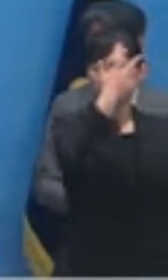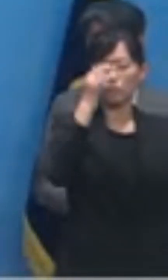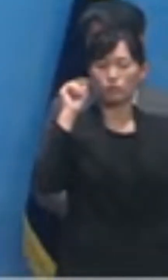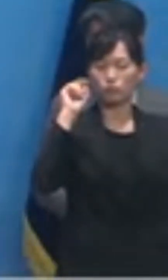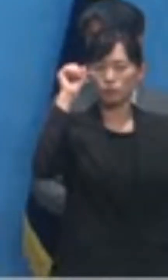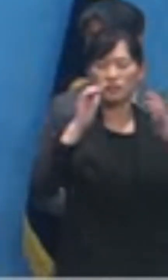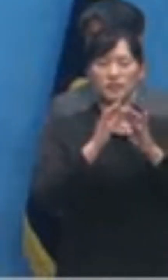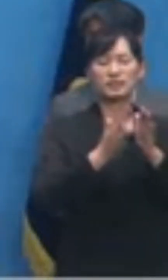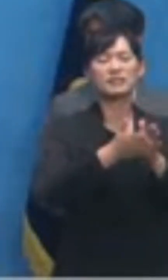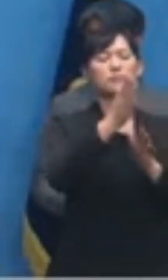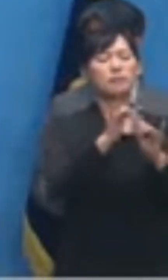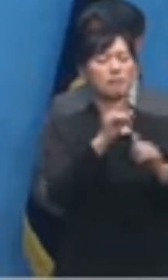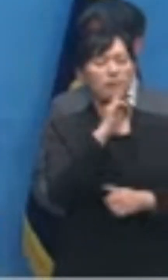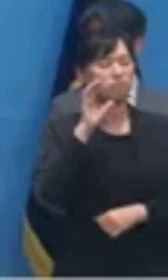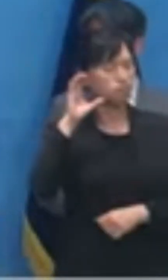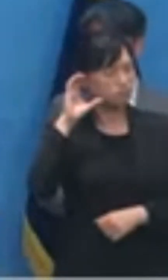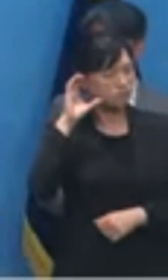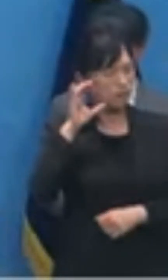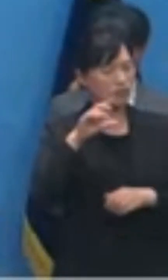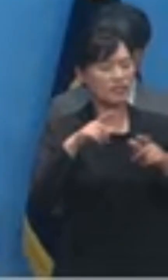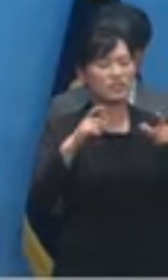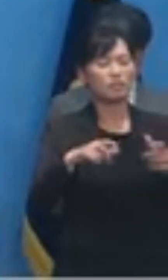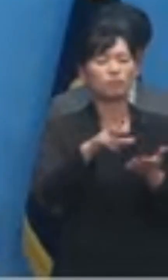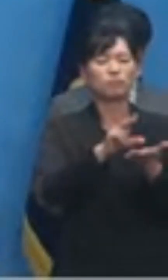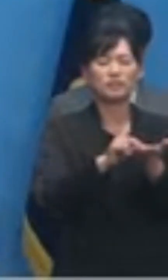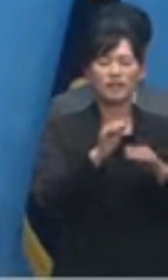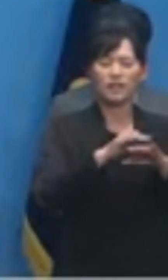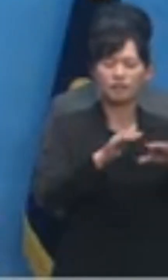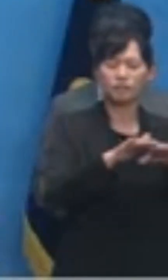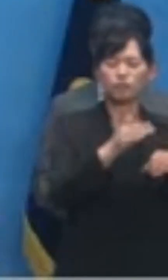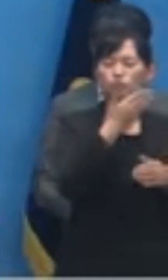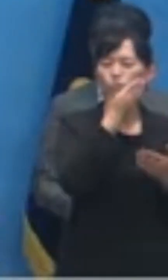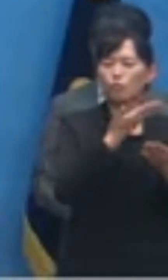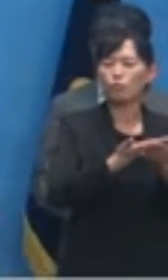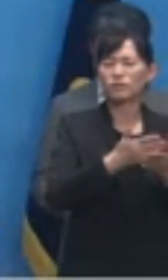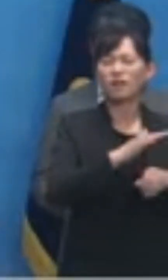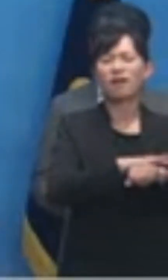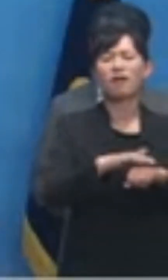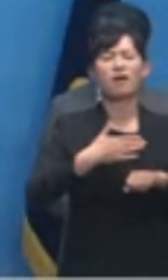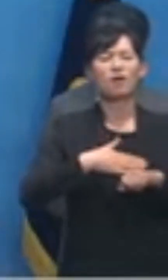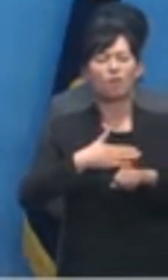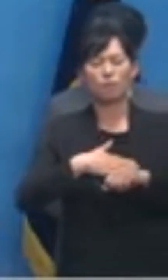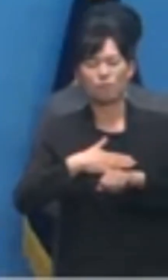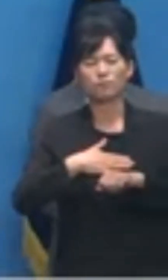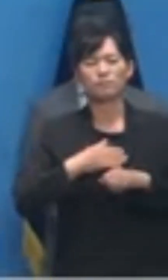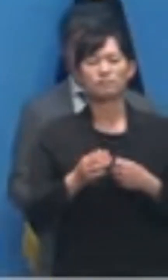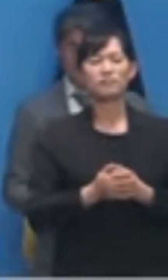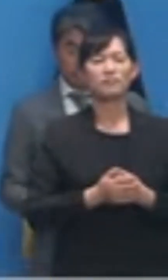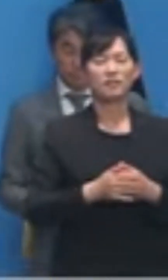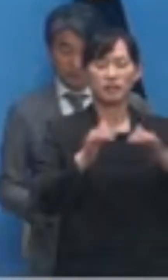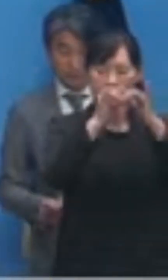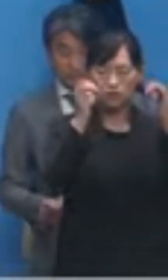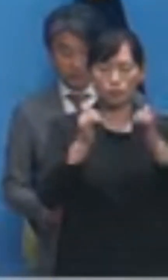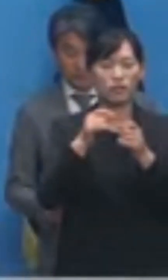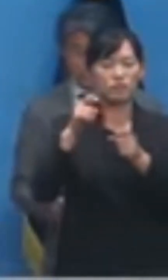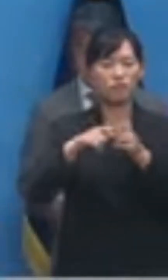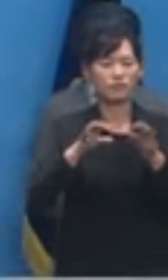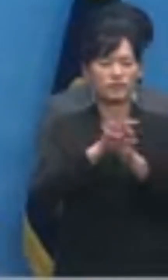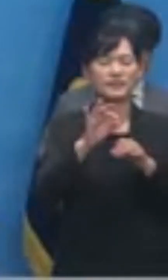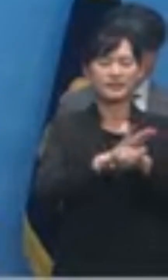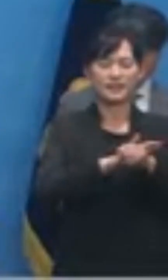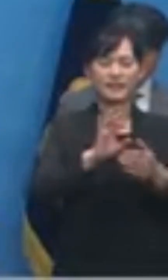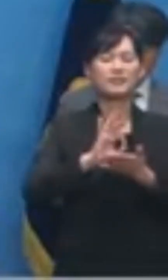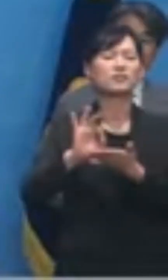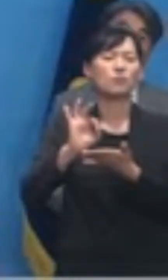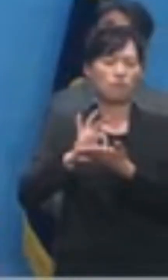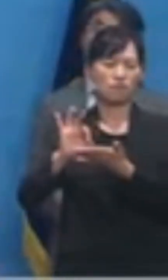시민의 말을 경청하고 지역 문제 해결의 중요성을 잘 알고 행정을 잘 움직이고 사회적 경제를 더 잘 쓰려고